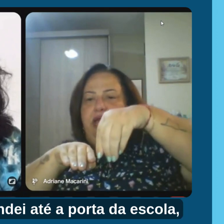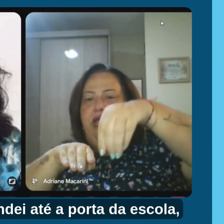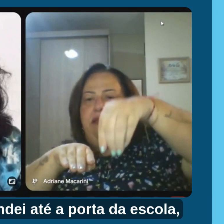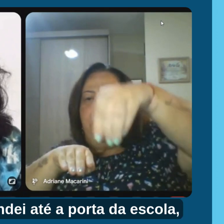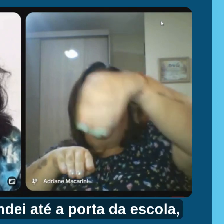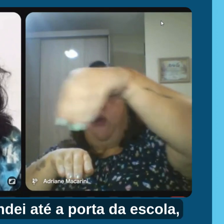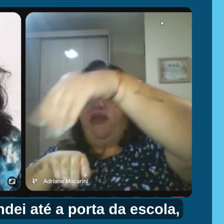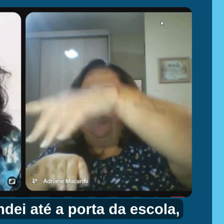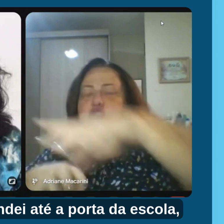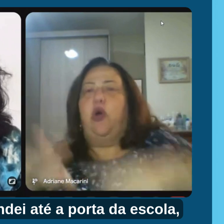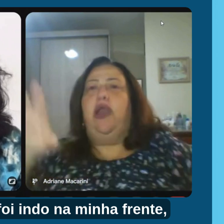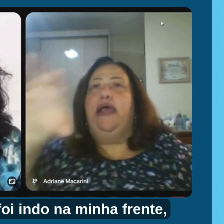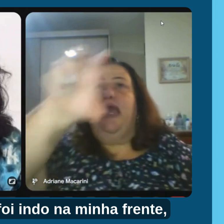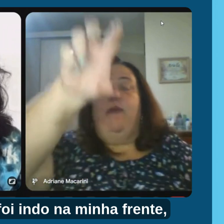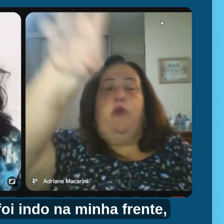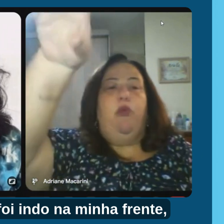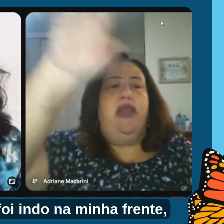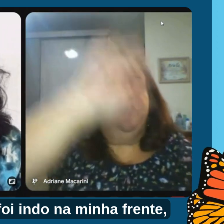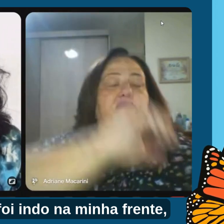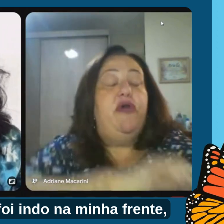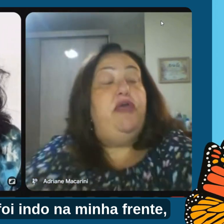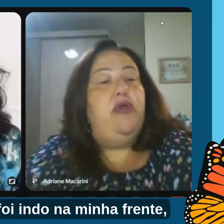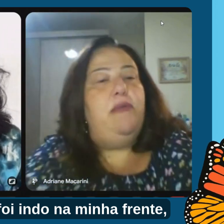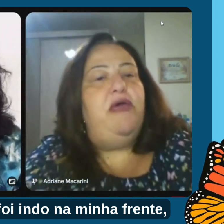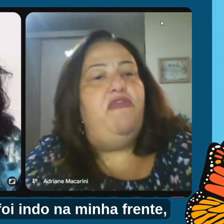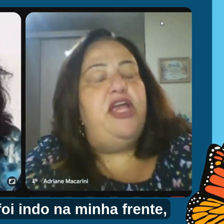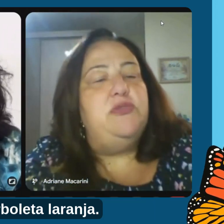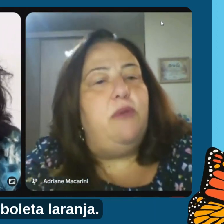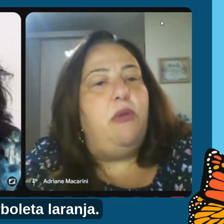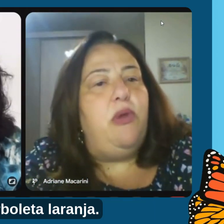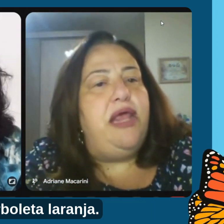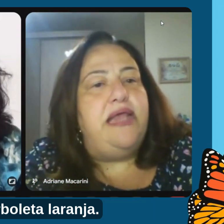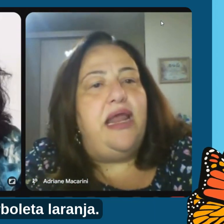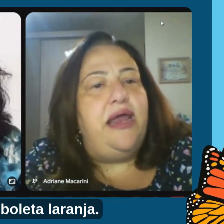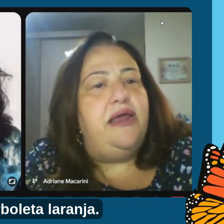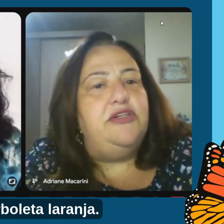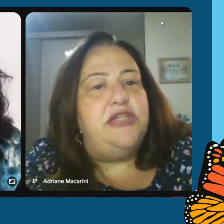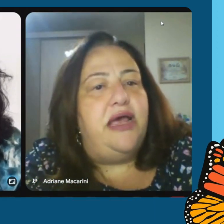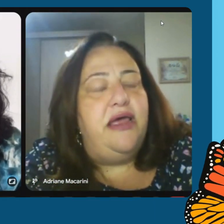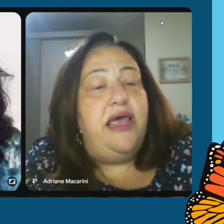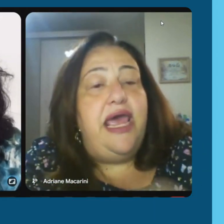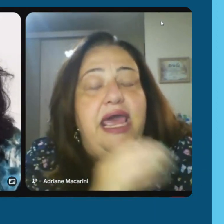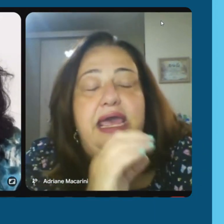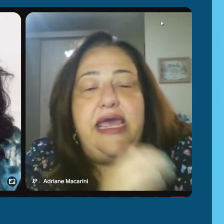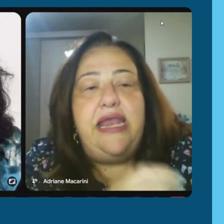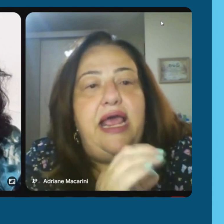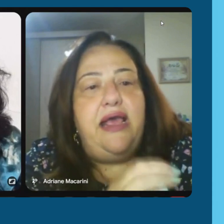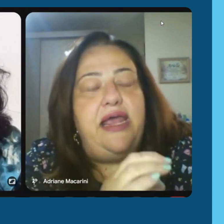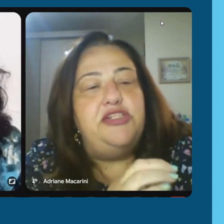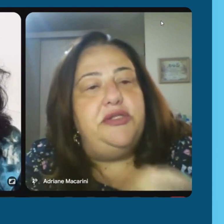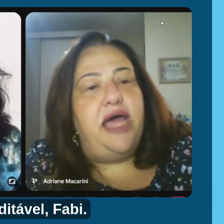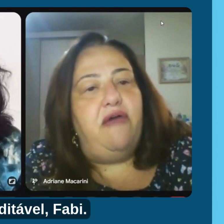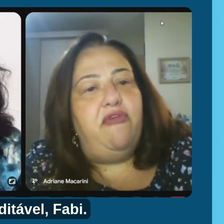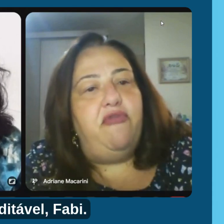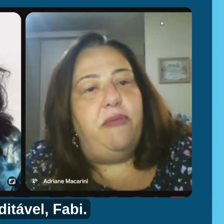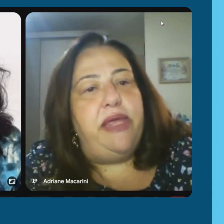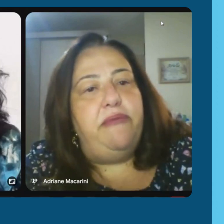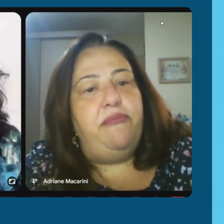até a porta da escola, aquela borboleta foi indo na minha frente, uma borboleta laranja. É Uau. inacreditável, Fabi.